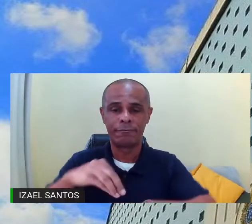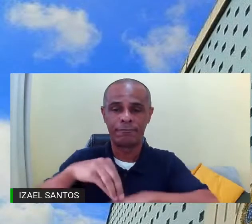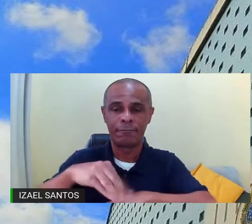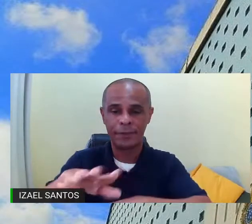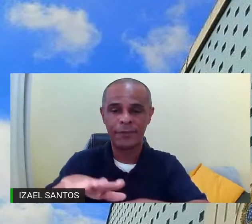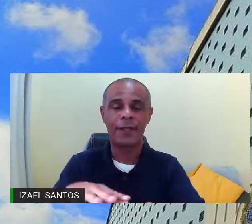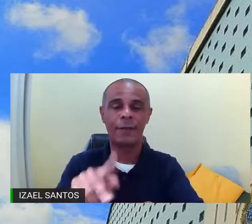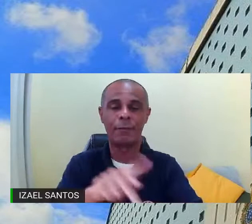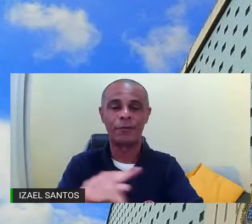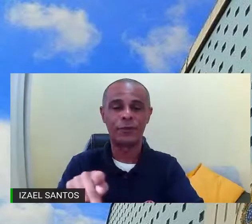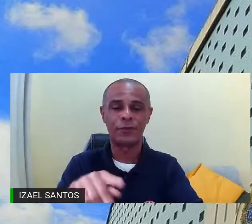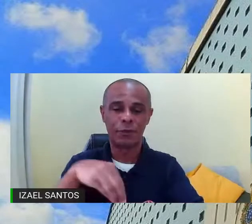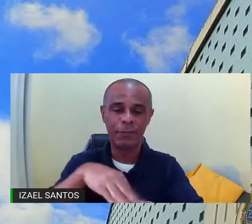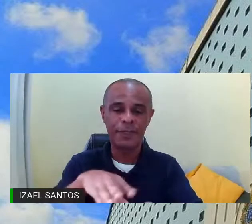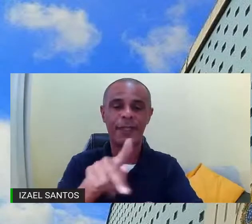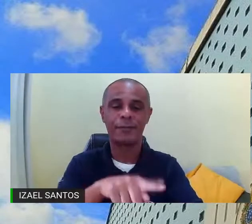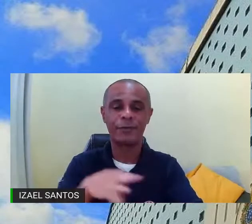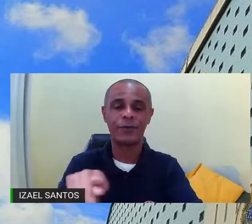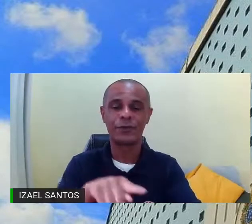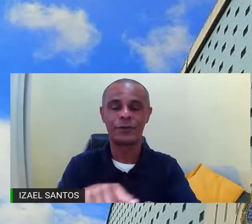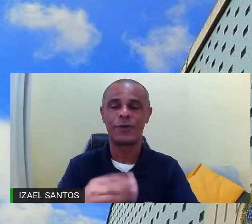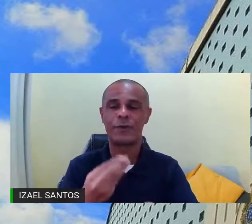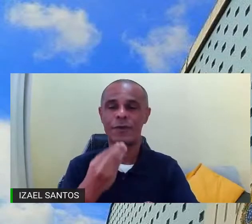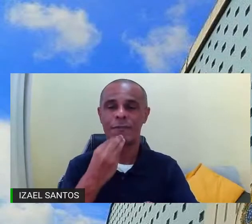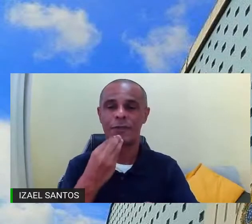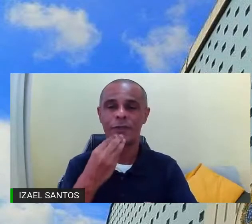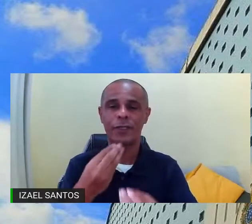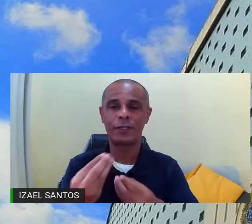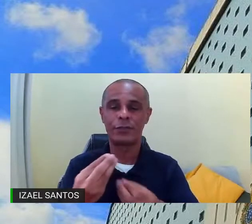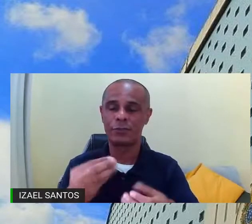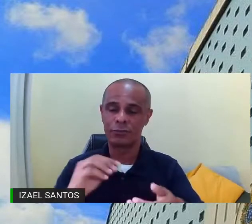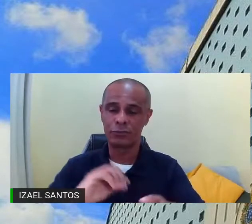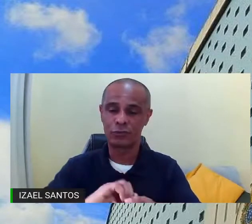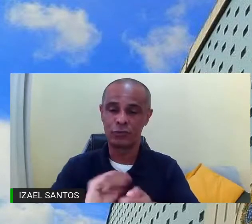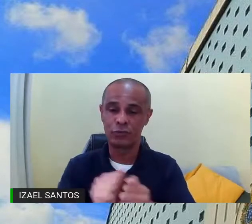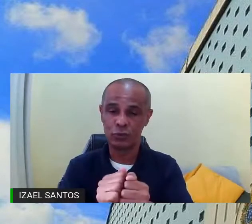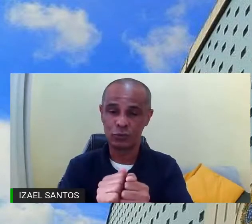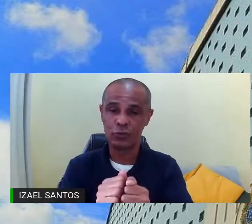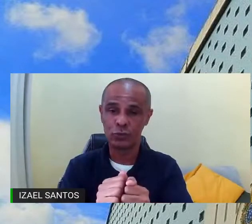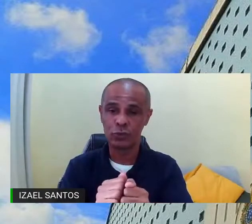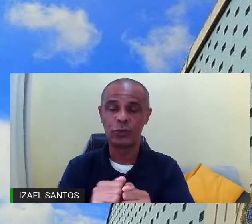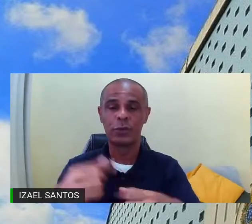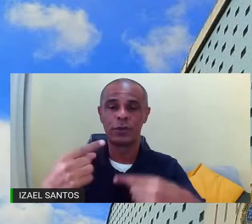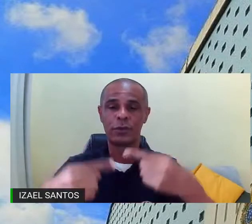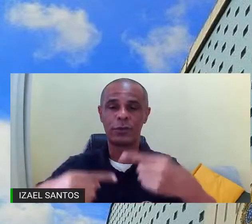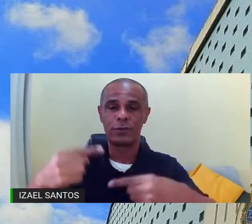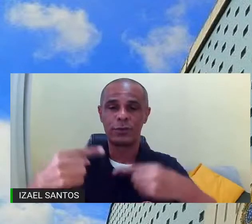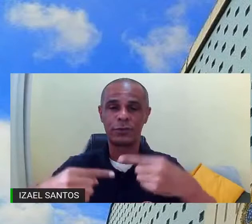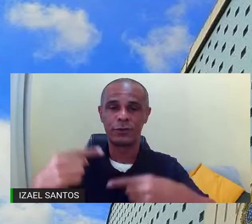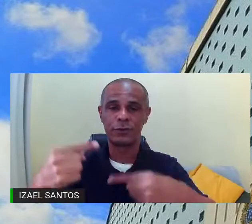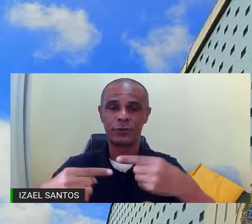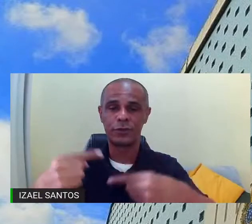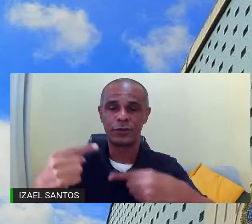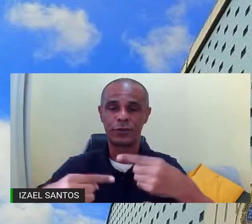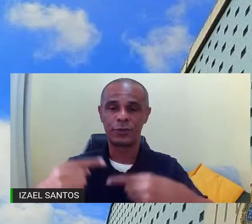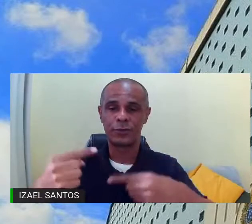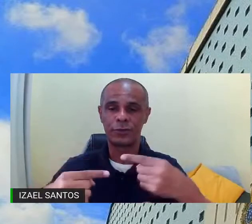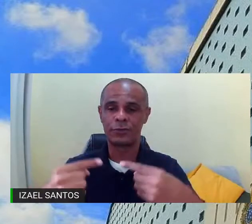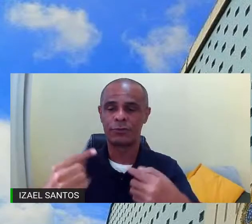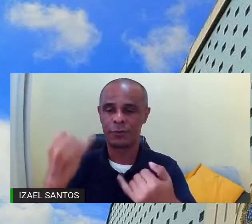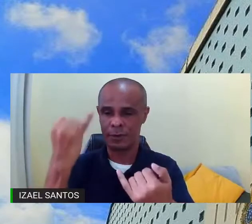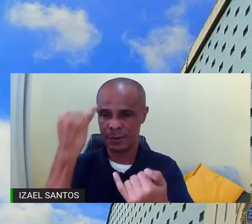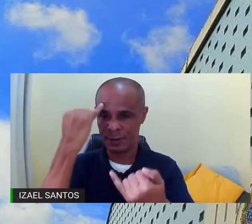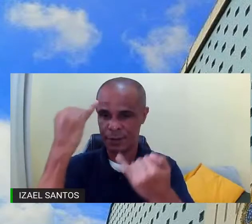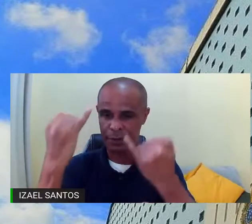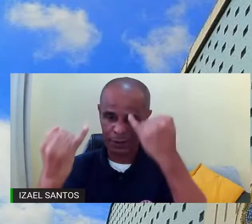aos professores a oportunidade de estarem juntos e discutirem as suas ideias, convergentes